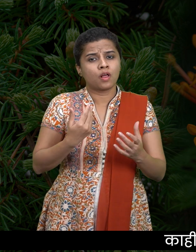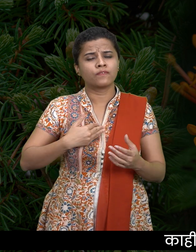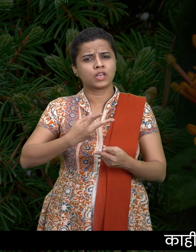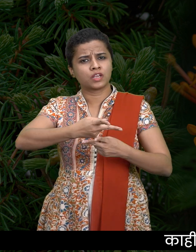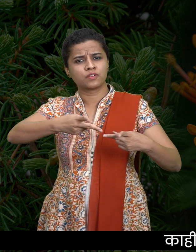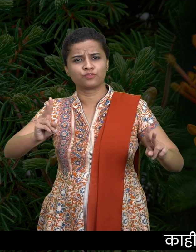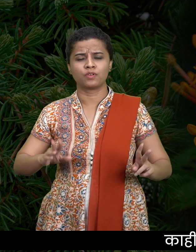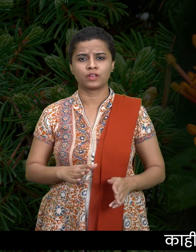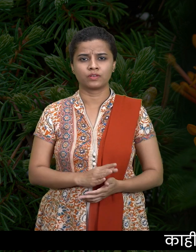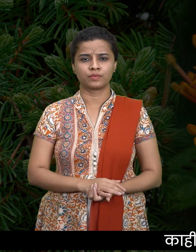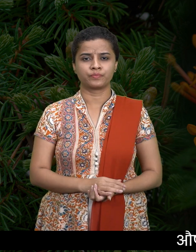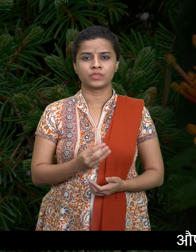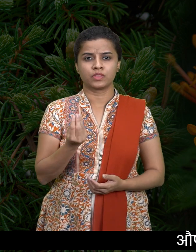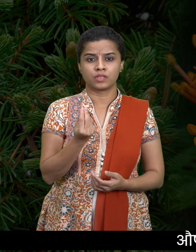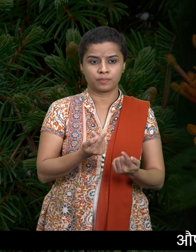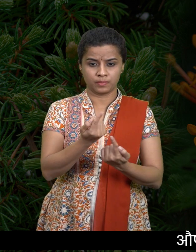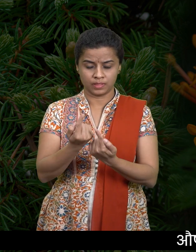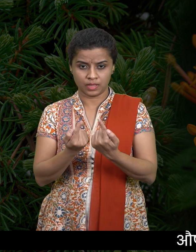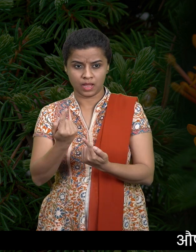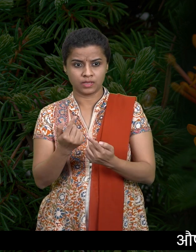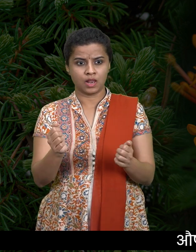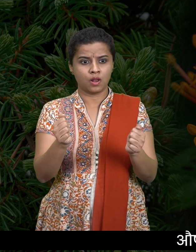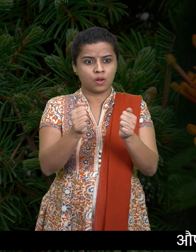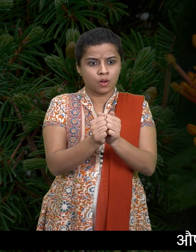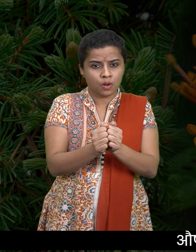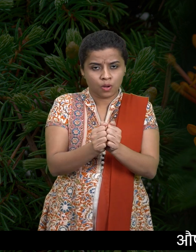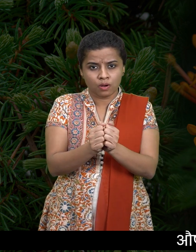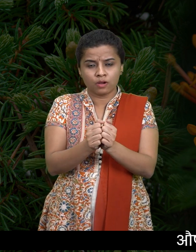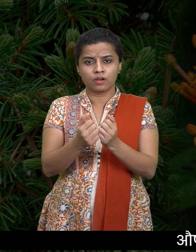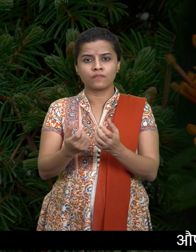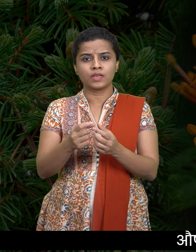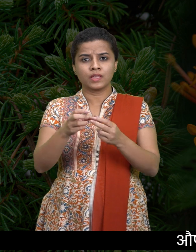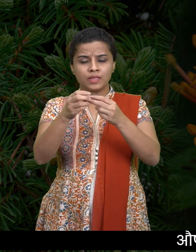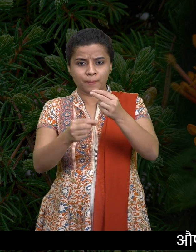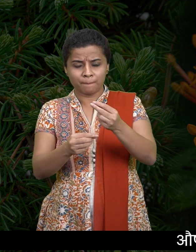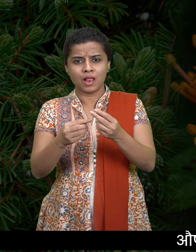काही वनस्पती त्यांच्या भागांसह औषधे म्हणून वापरले जातात.